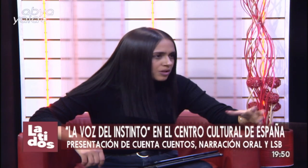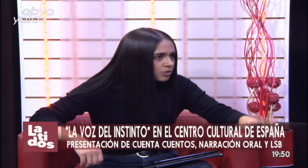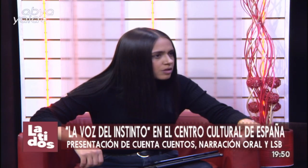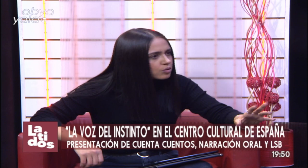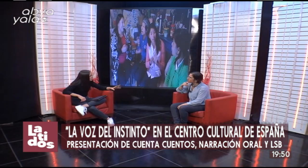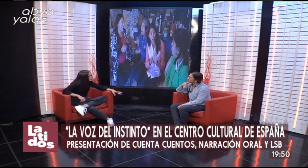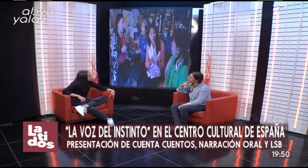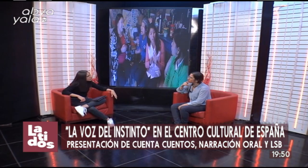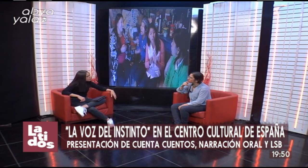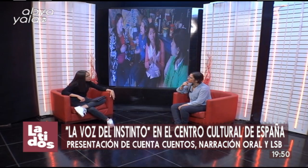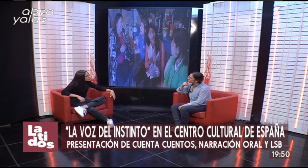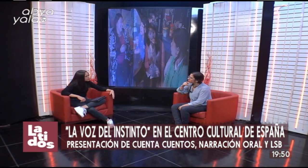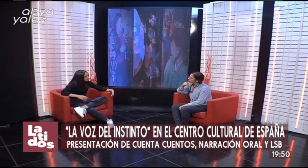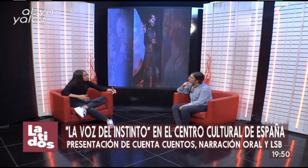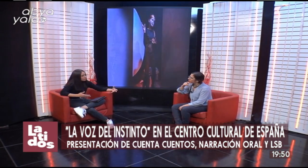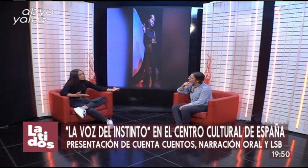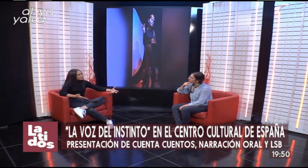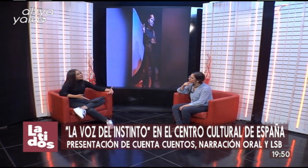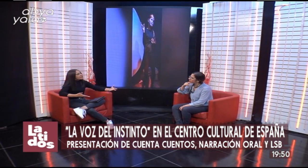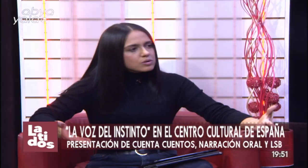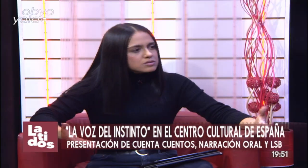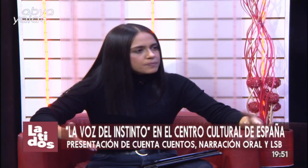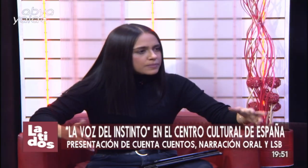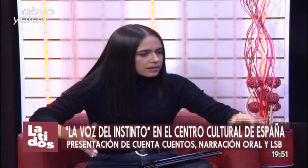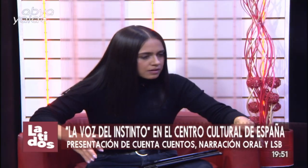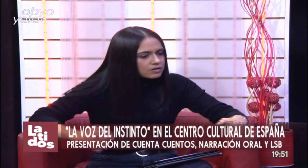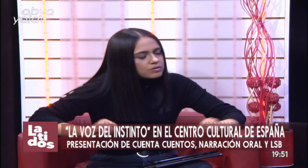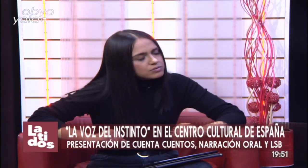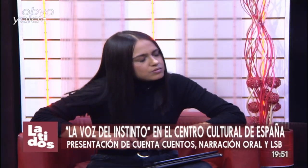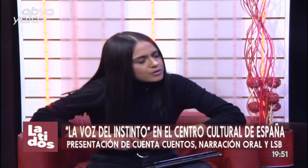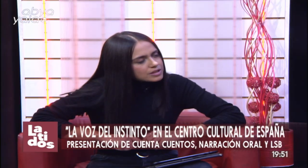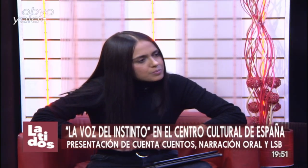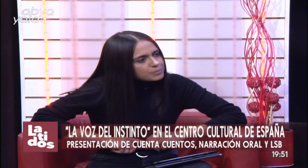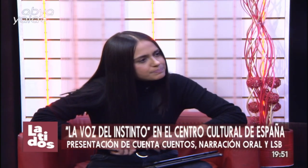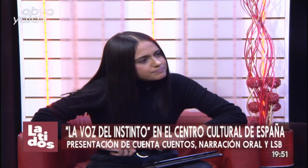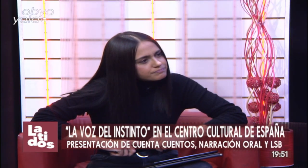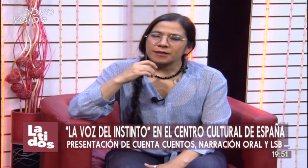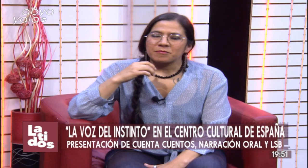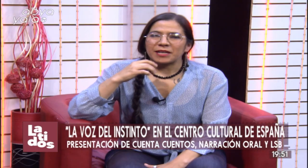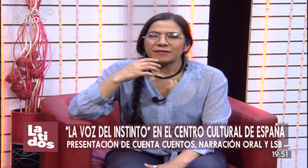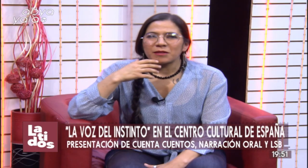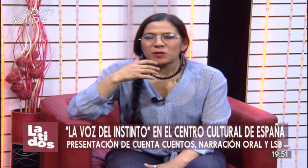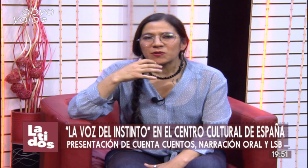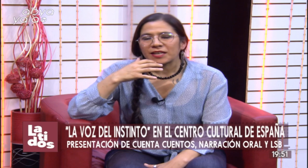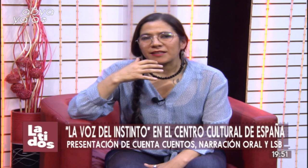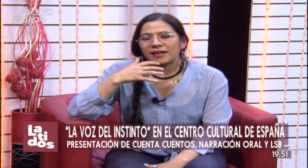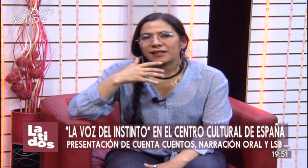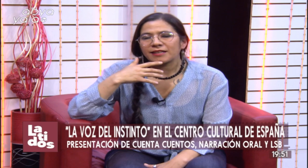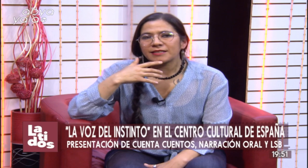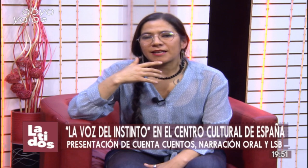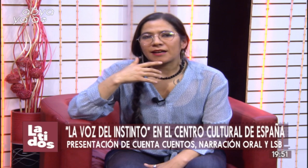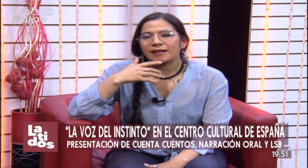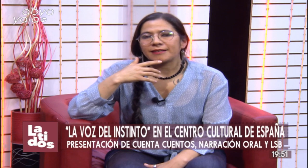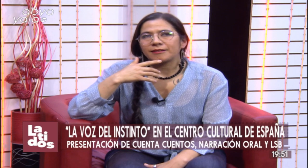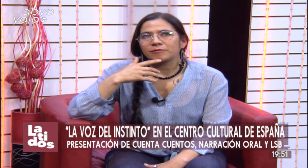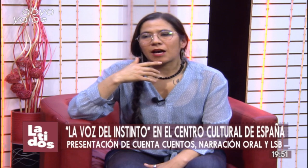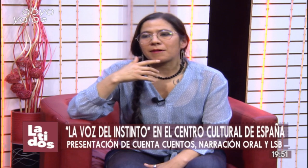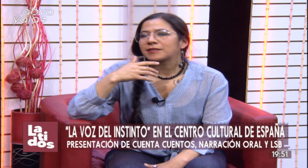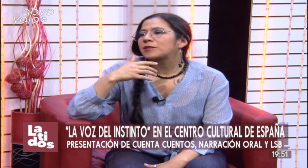ustedes desarrollan, ¿cómo ves la situación con este tema? Mira, en términos generales hay avances